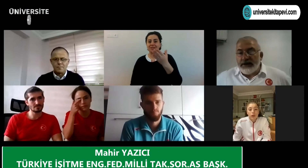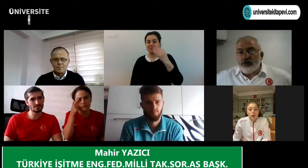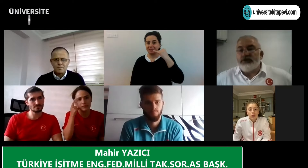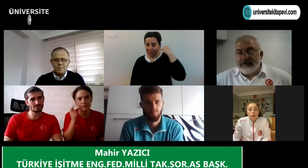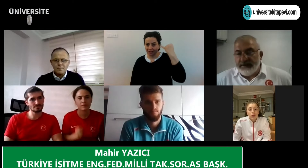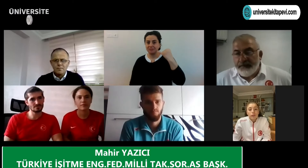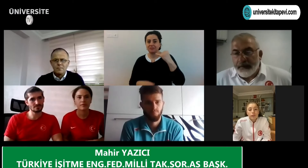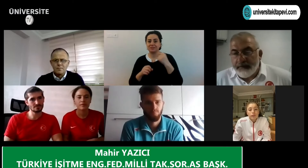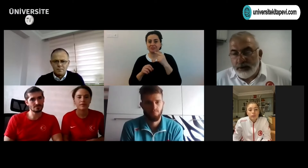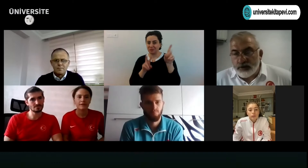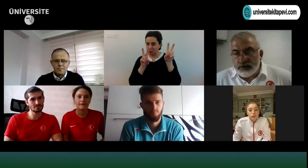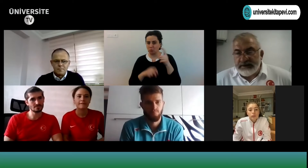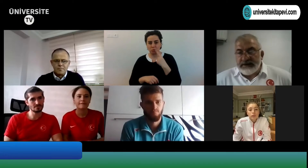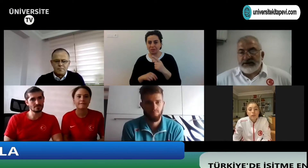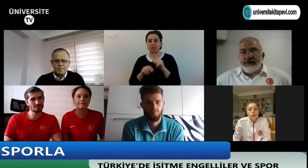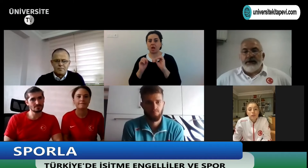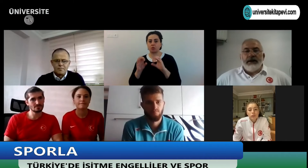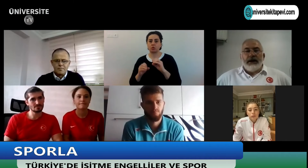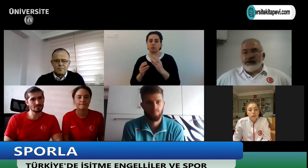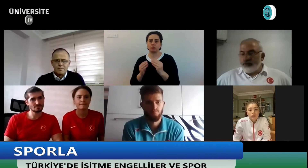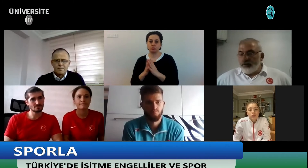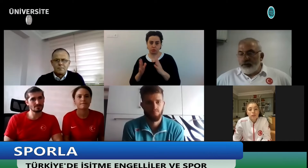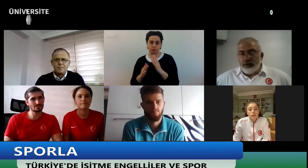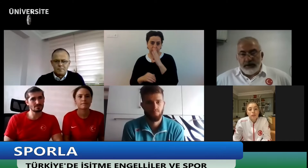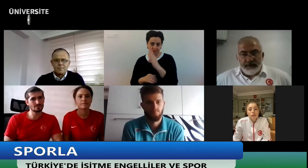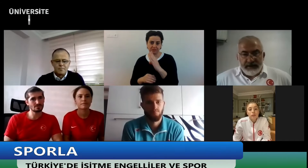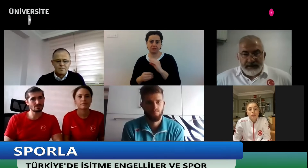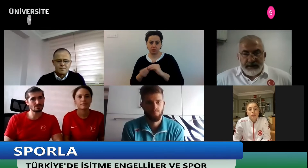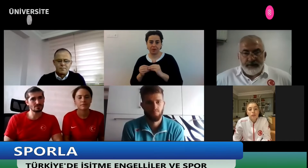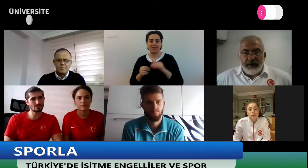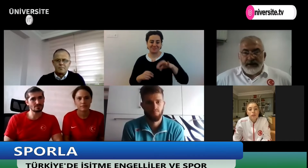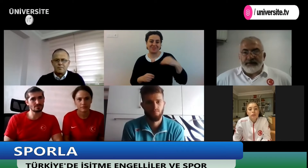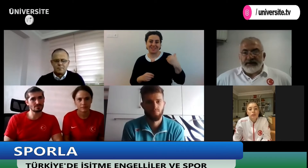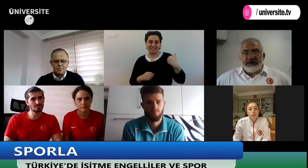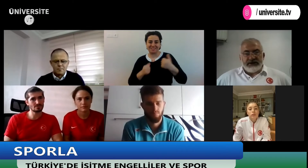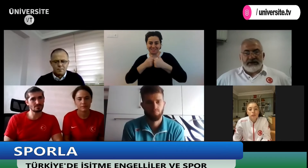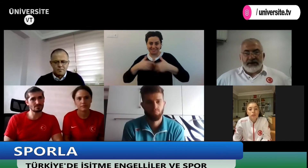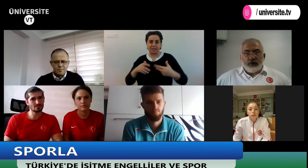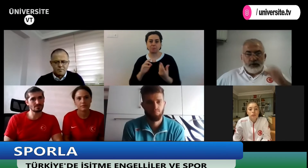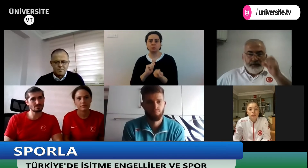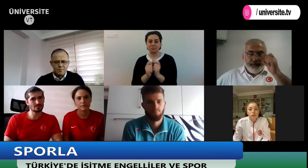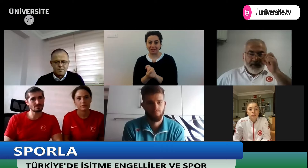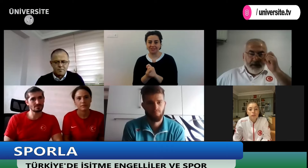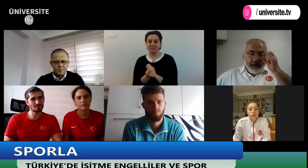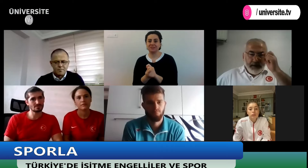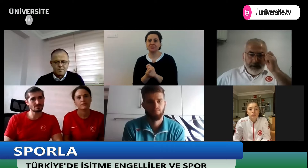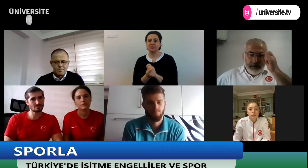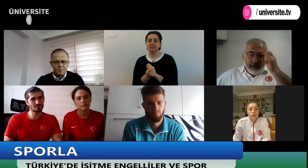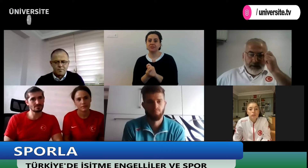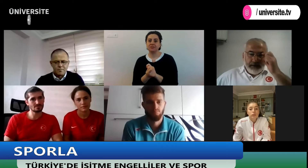antrenörlük olayı çok ciddi. Biliyorsunuz yeni çıkan antrenörlük yönetmeliğinde bayağı bir değişiklikler oldu.